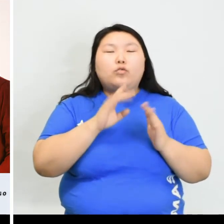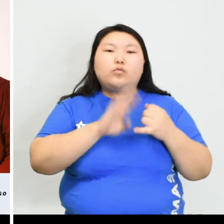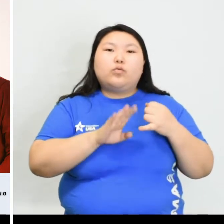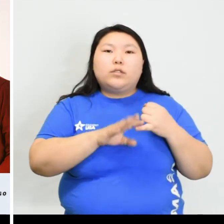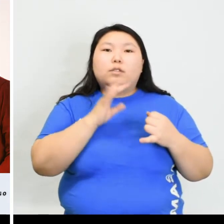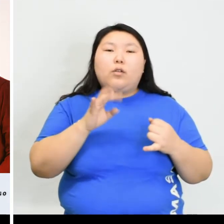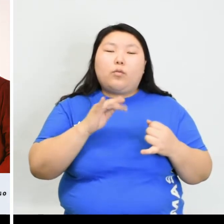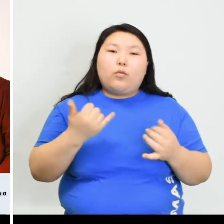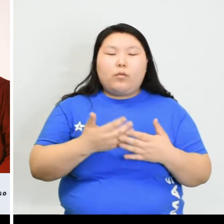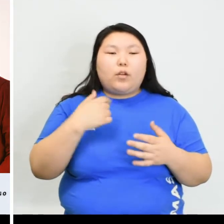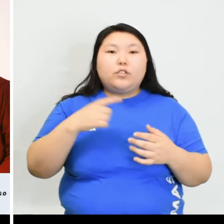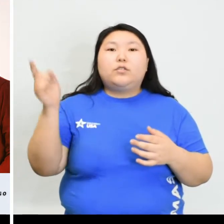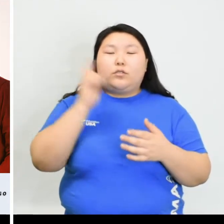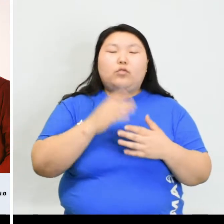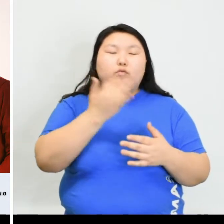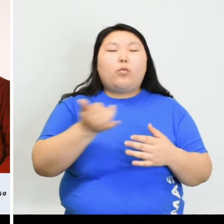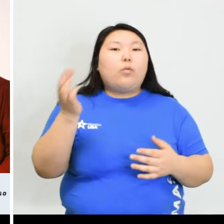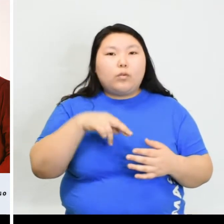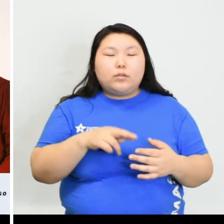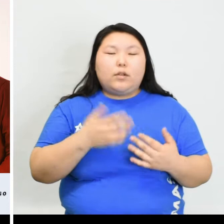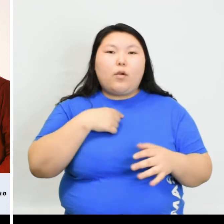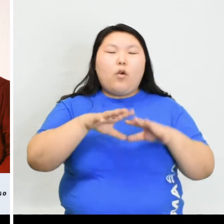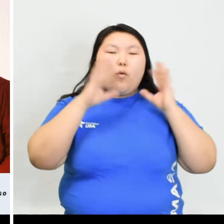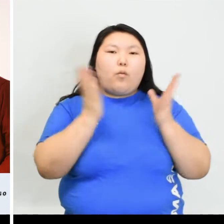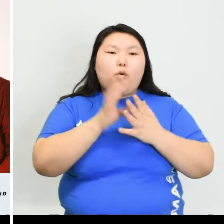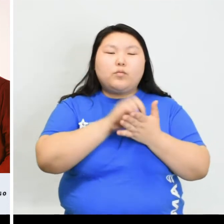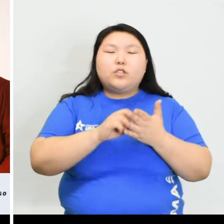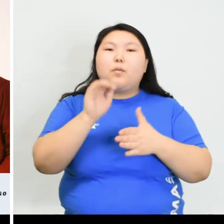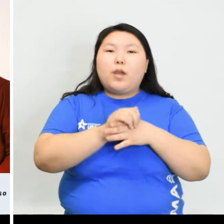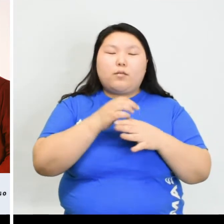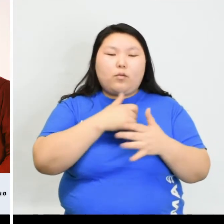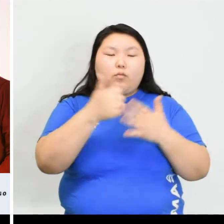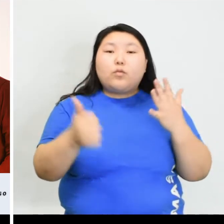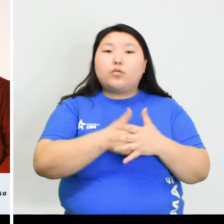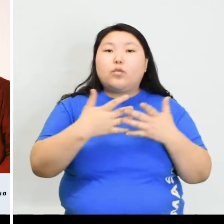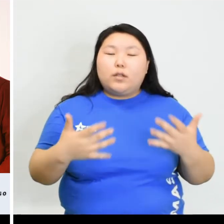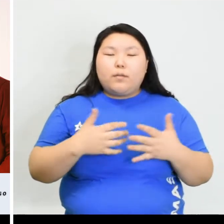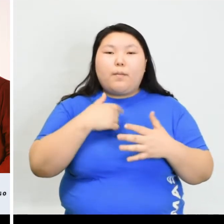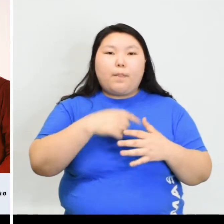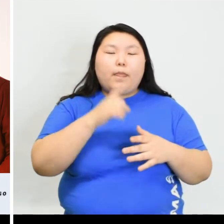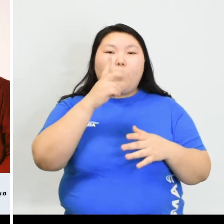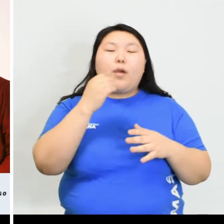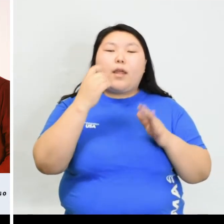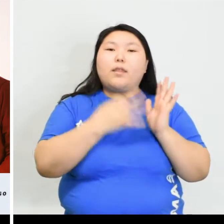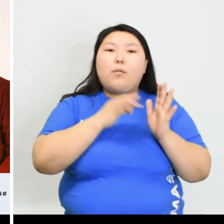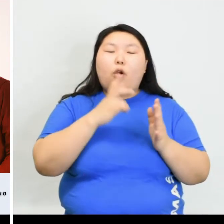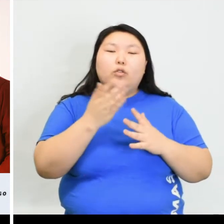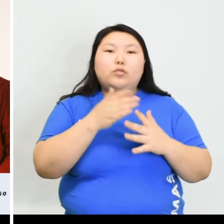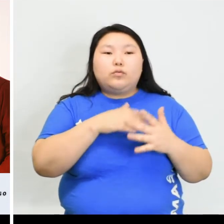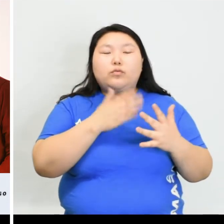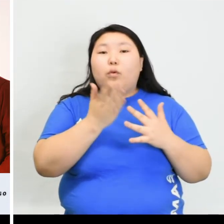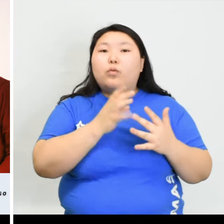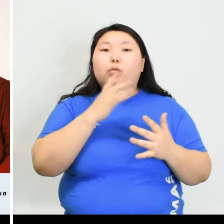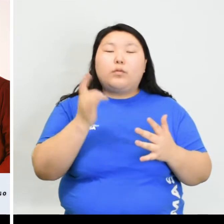тэ хурж ирэл шууд бүх бүчиг баримтыг бүрдүүлэл тэгээд 18 оны дунд би чинь